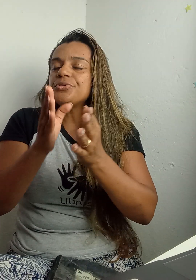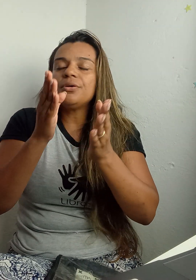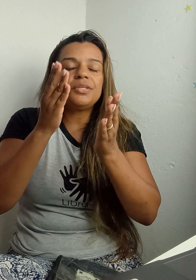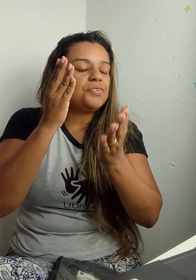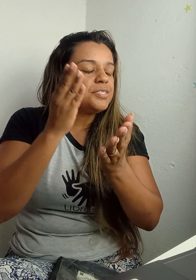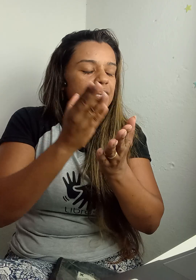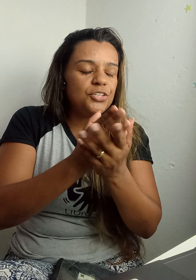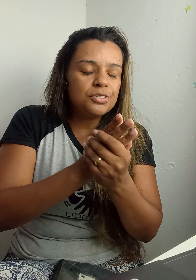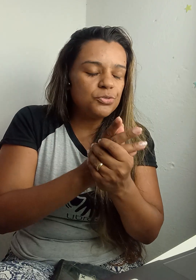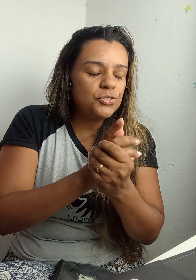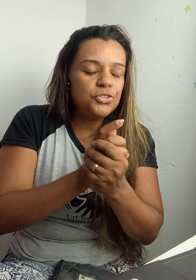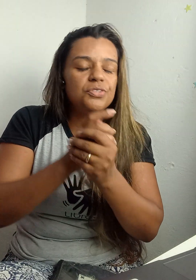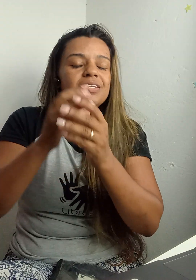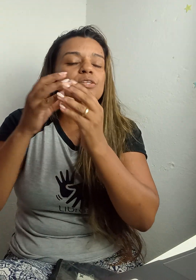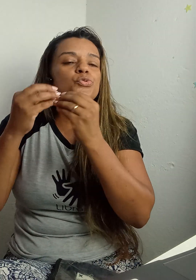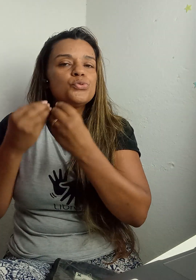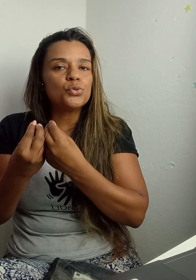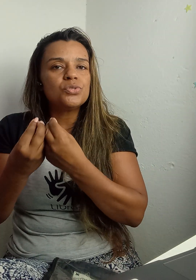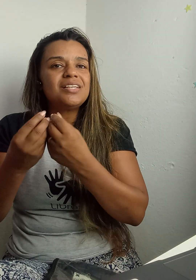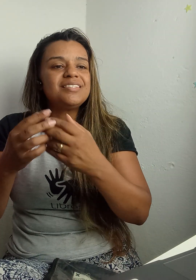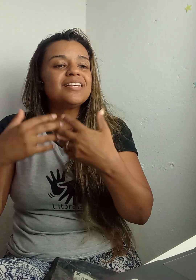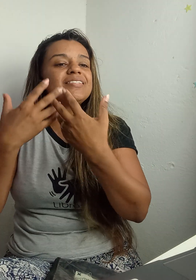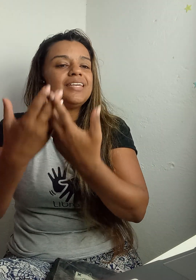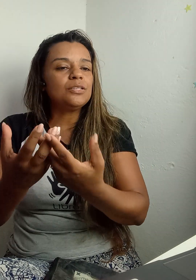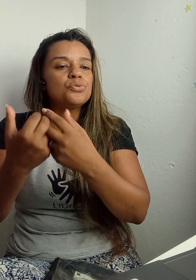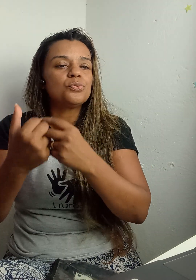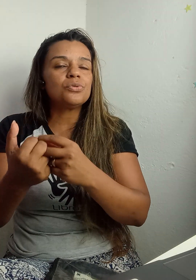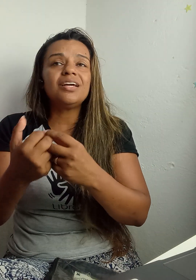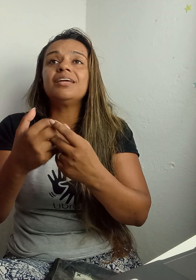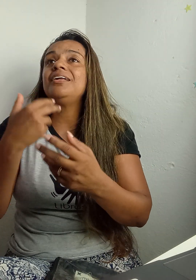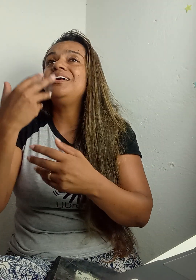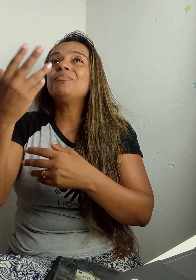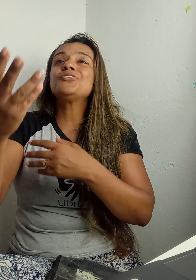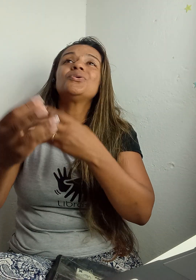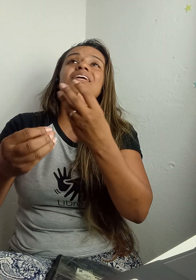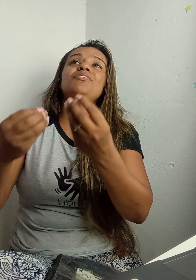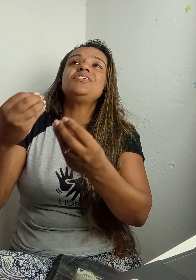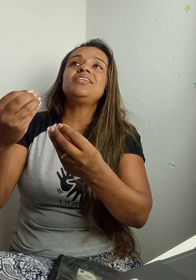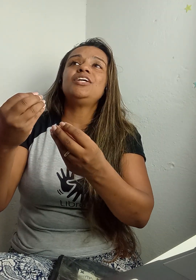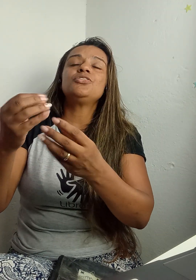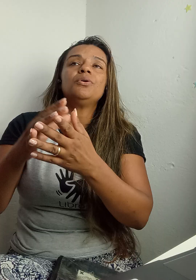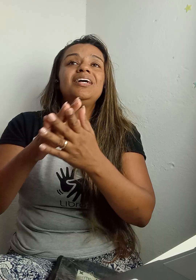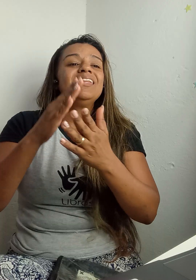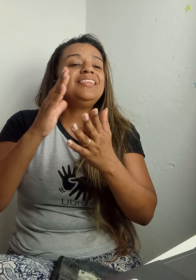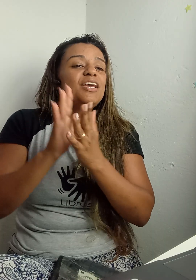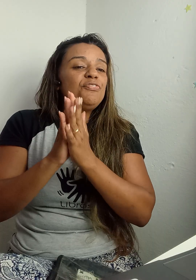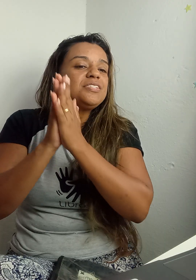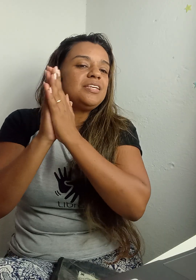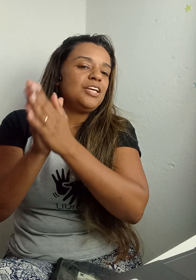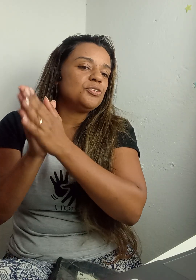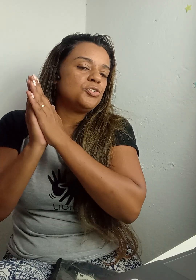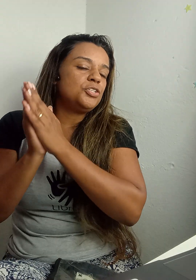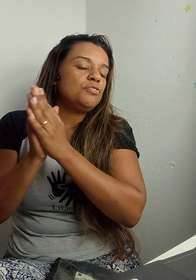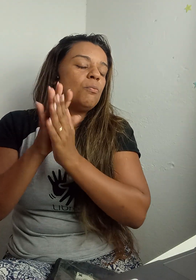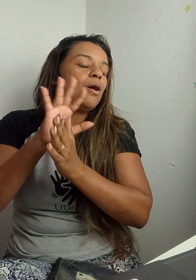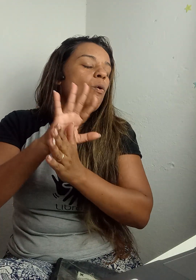são deficientes auditivos, eles são surdos, eles se aceitam surdos. Ah, que pessoa que é deficiente. Não. Deficiente auditivo é uma